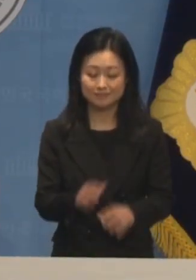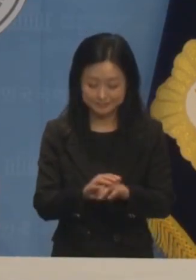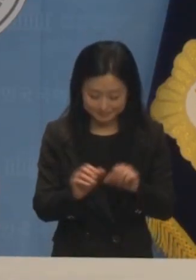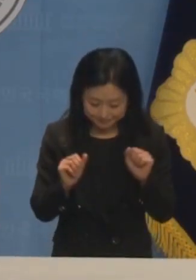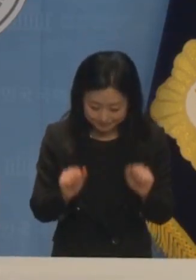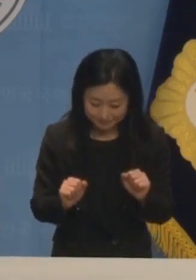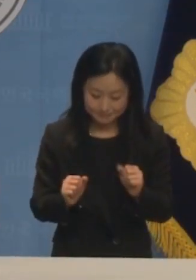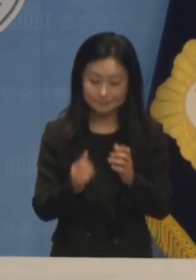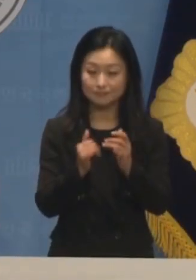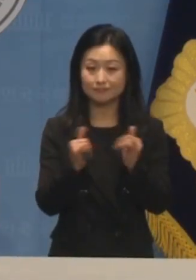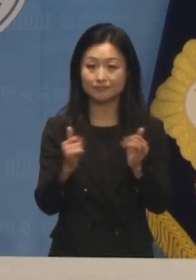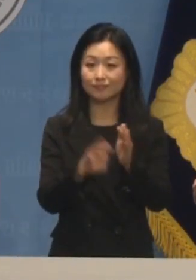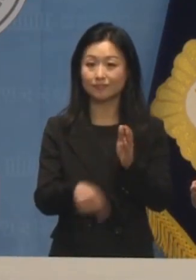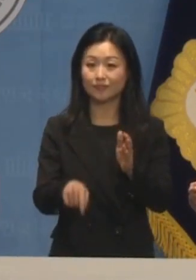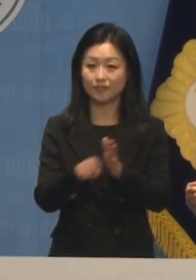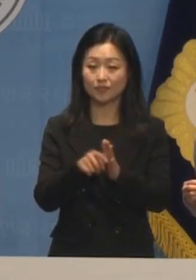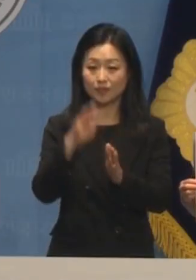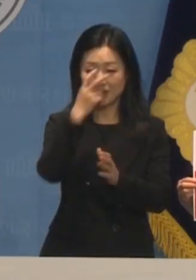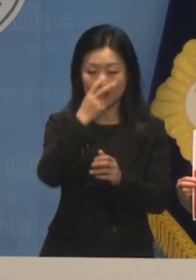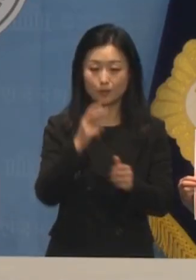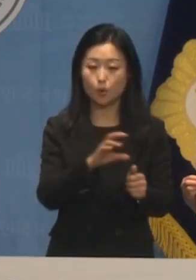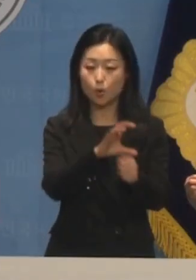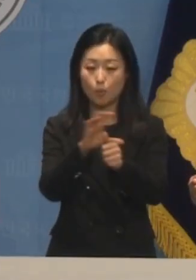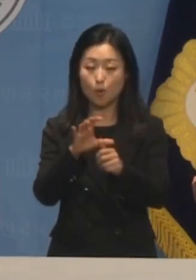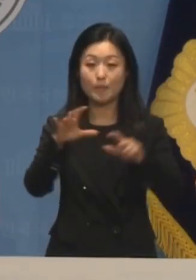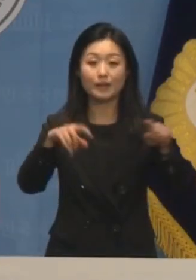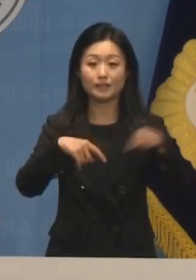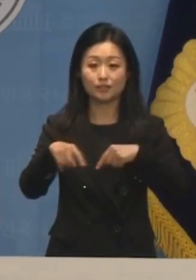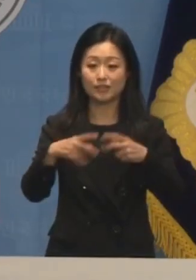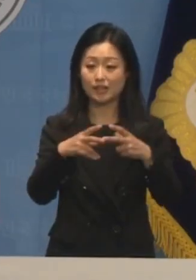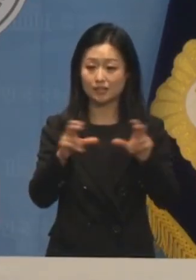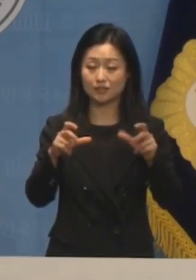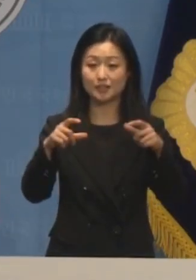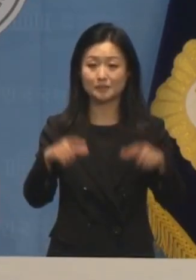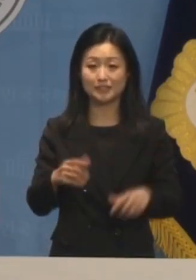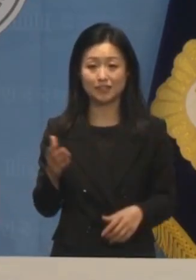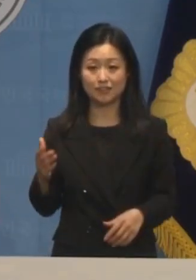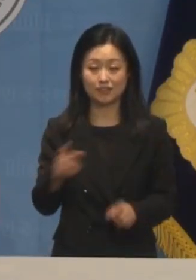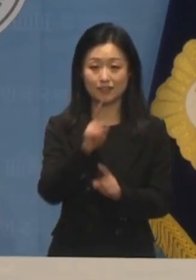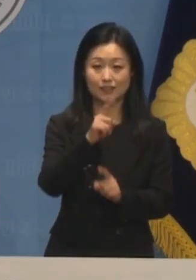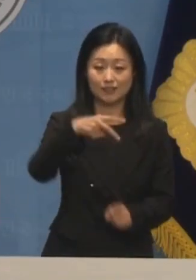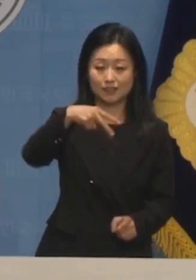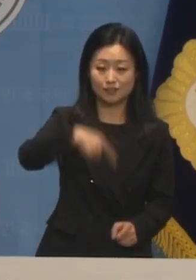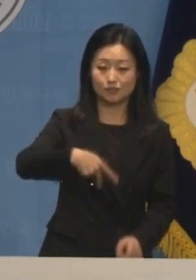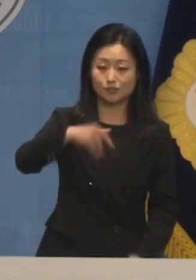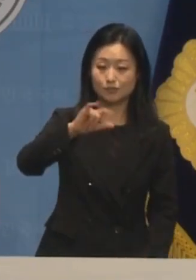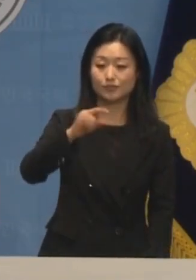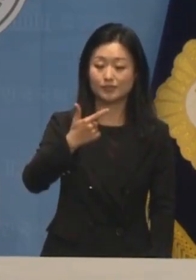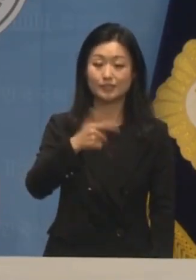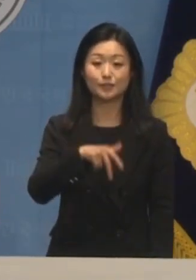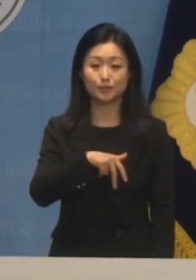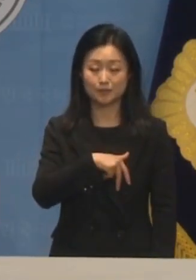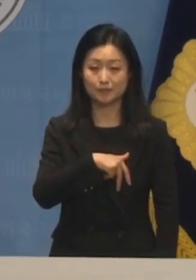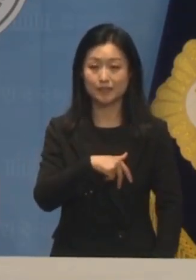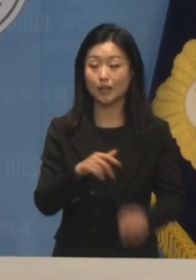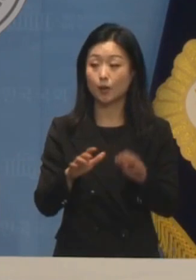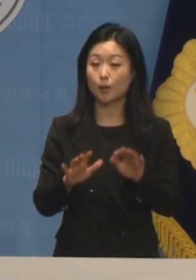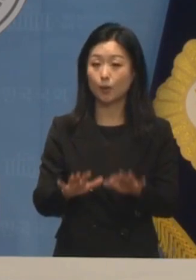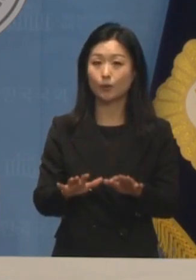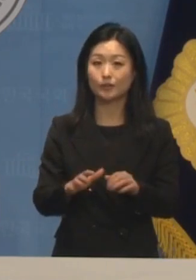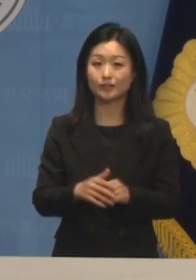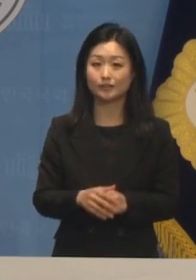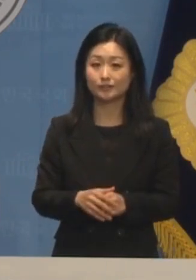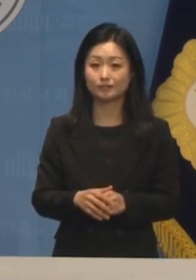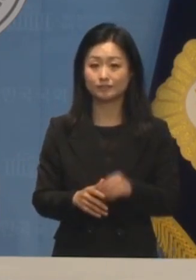안녕하십니까. 국민을 위한 돌봄 정치, 성남 중원구 국회의원 이수진입니다. 아, 오늘